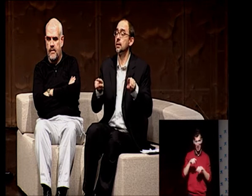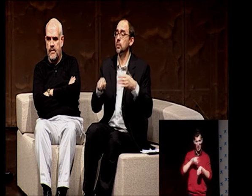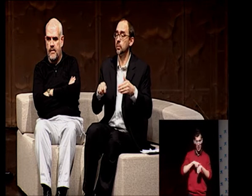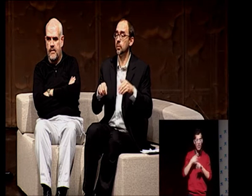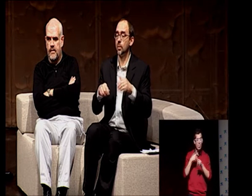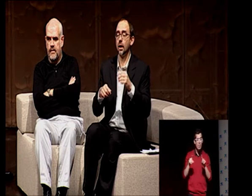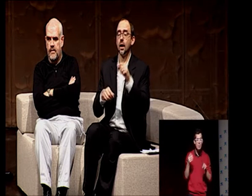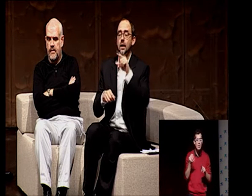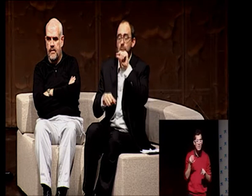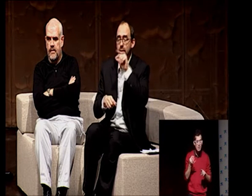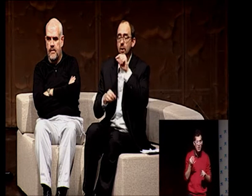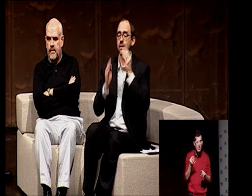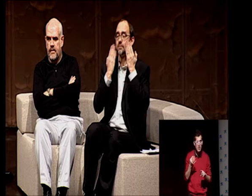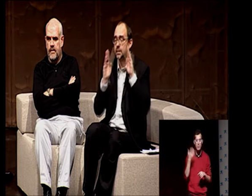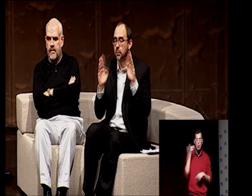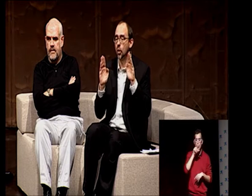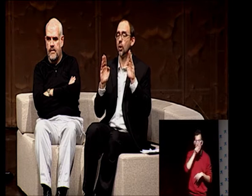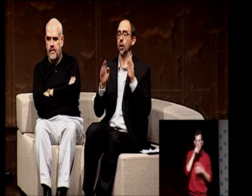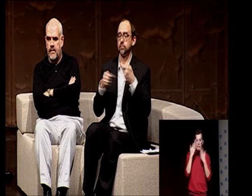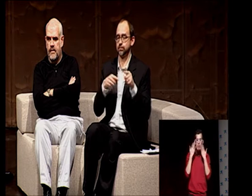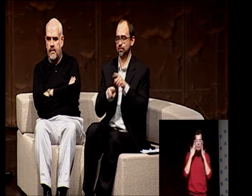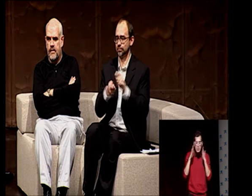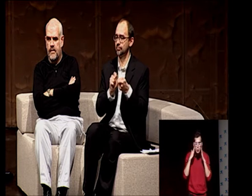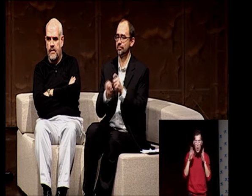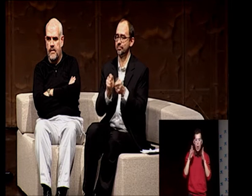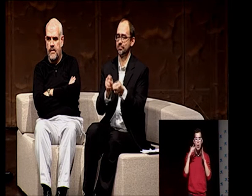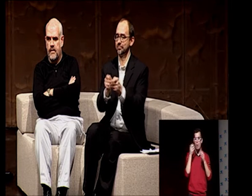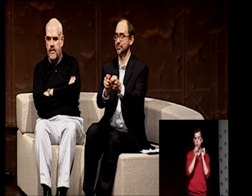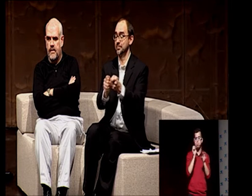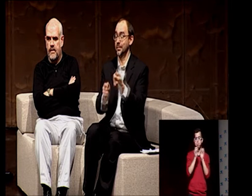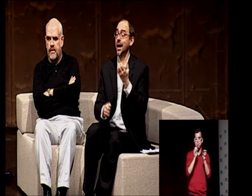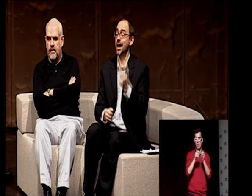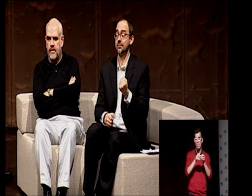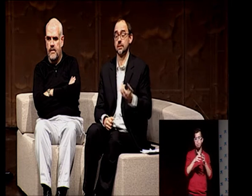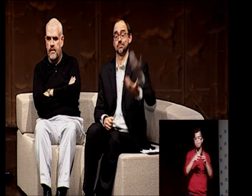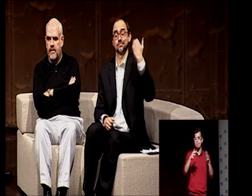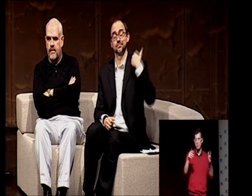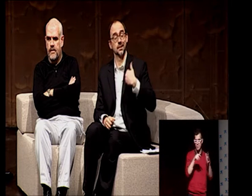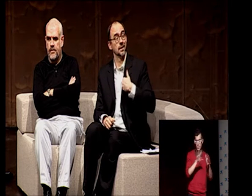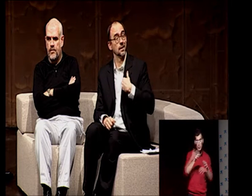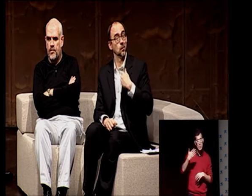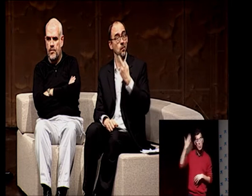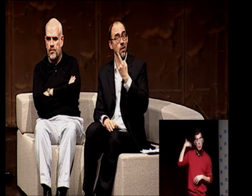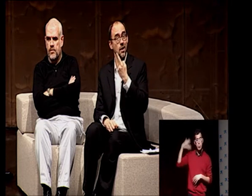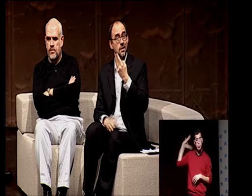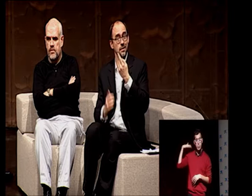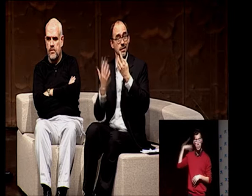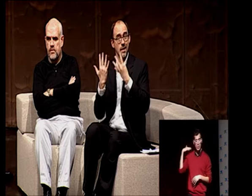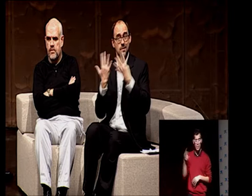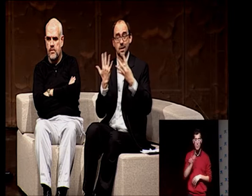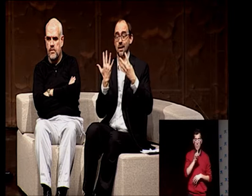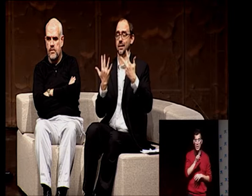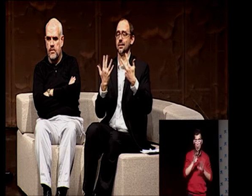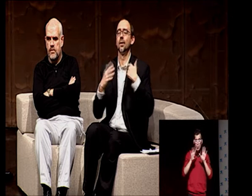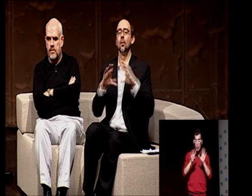que puedan sentir la comunidad de manera más fuerte y que tengan consolidado este vínculo de Unión a su comunidad aunque sea a